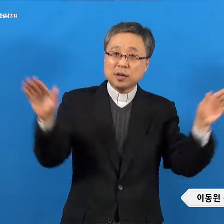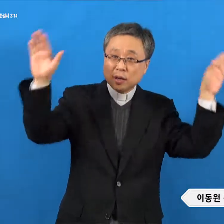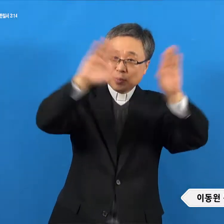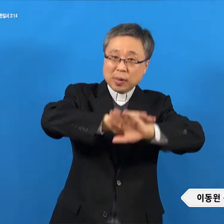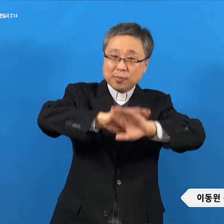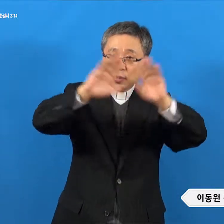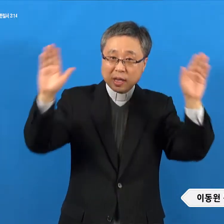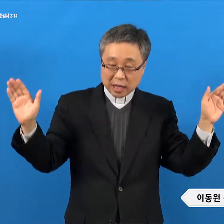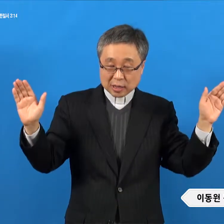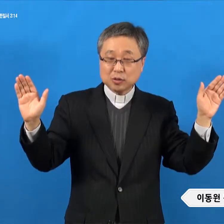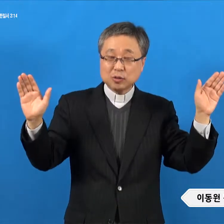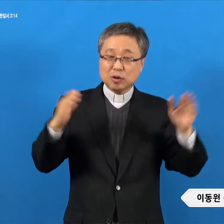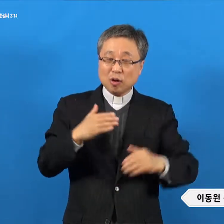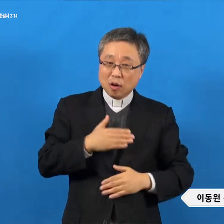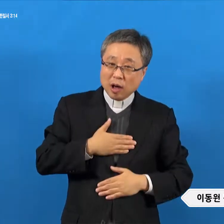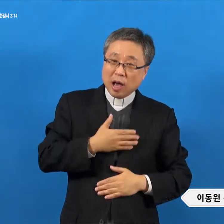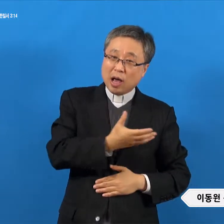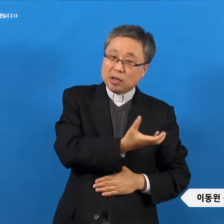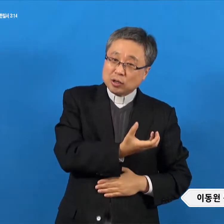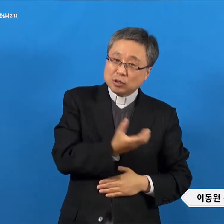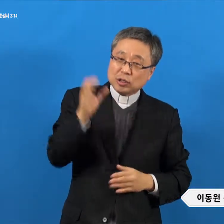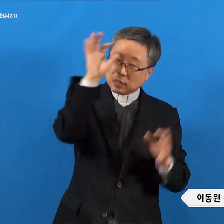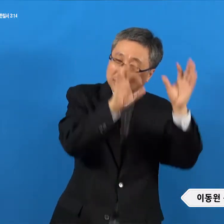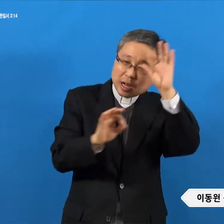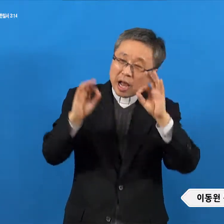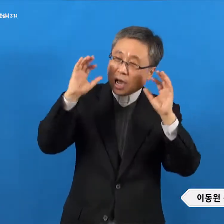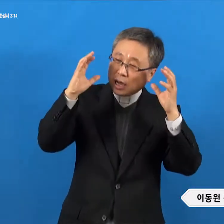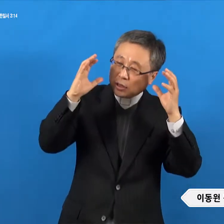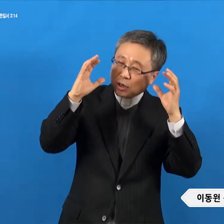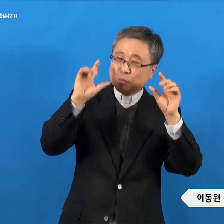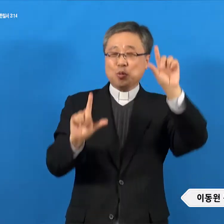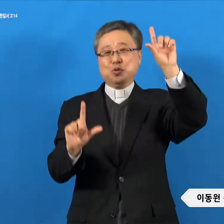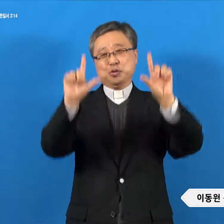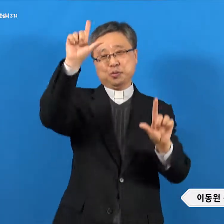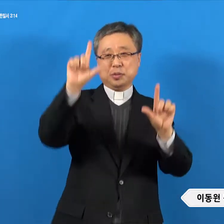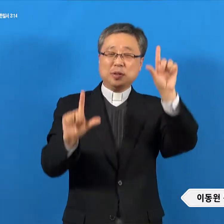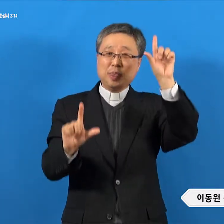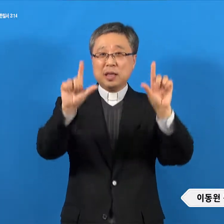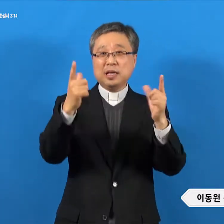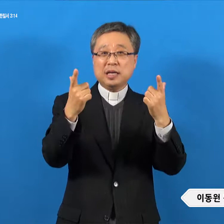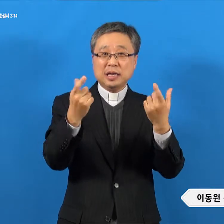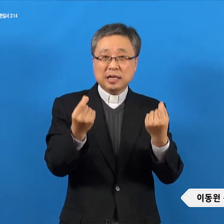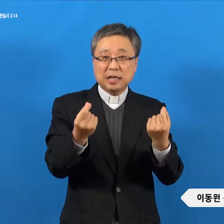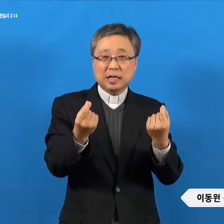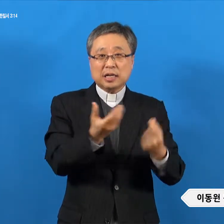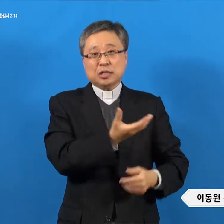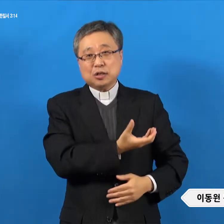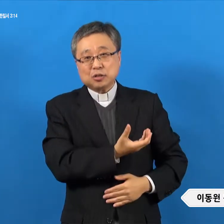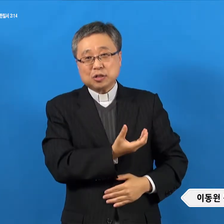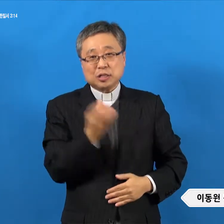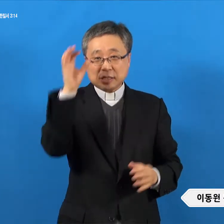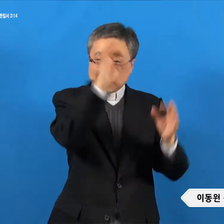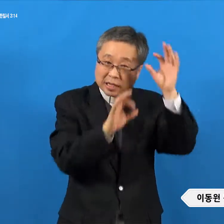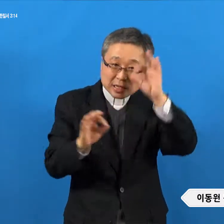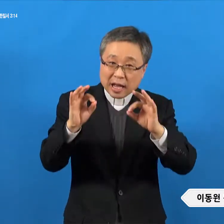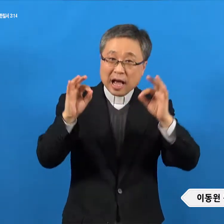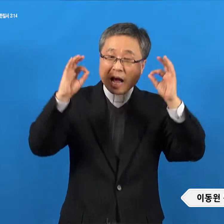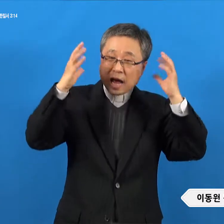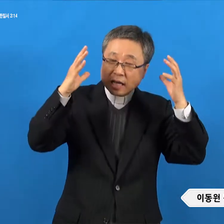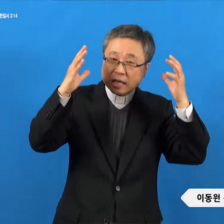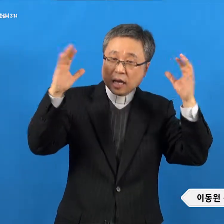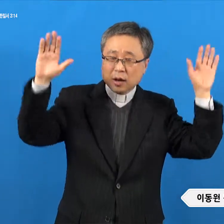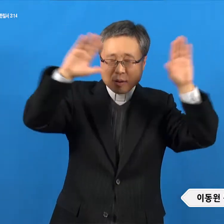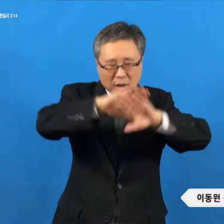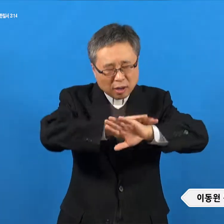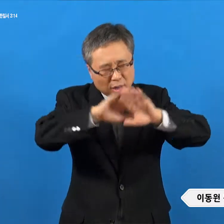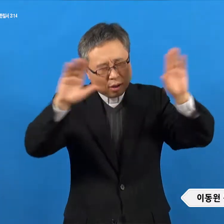보채되는 아기들의 젖을 구하는 모습, 그리고 이런 젖을 구하는 아기들에게 주야로